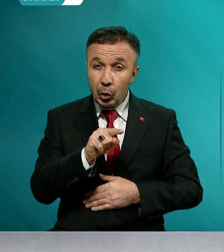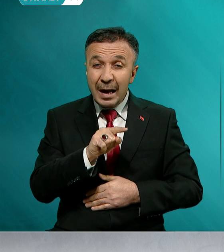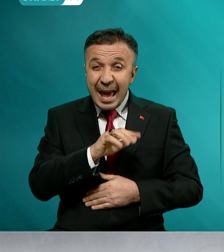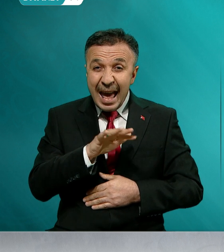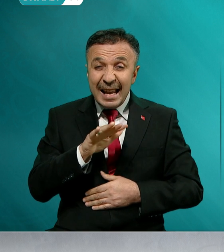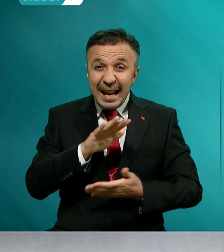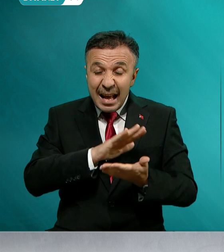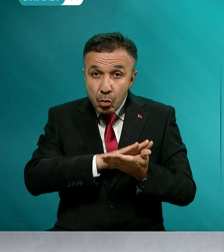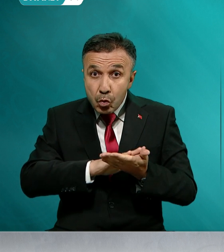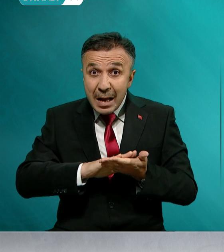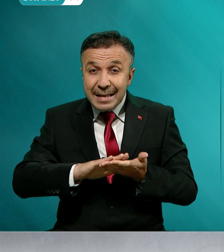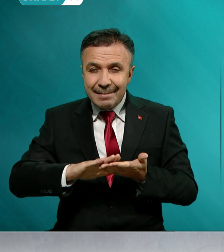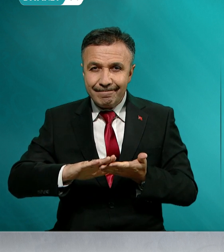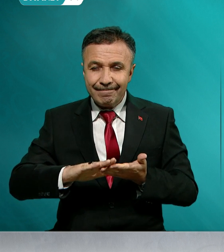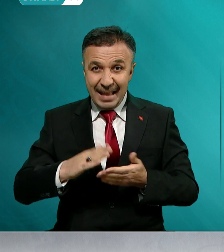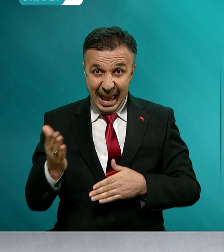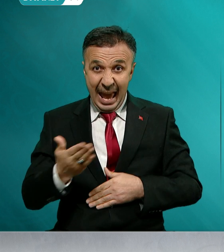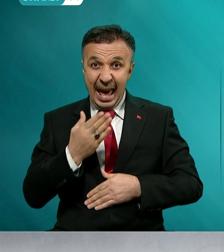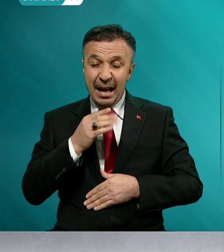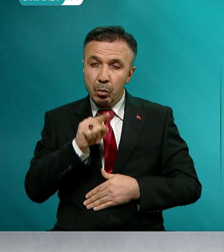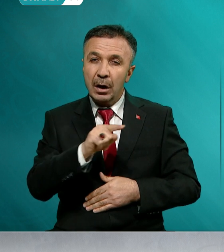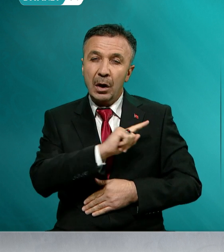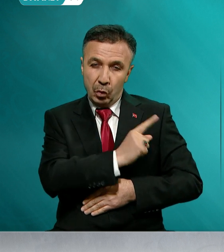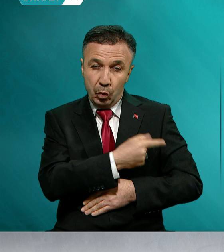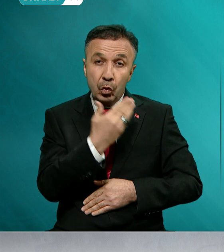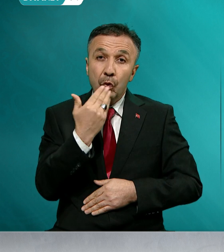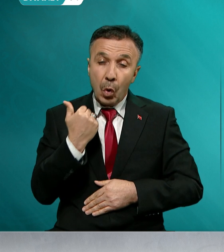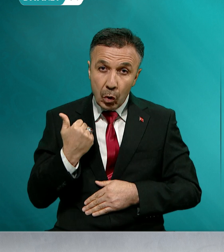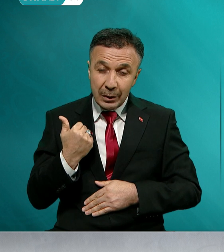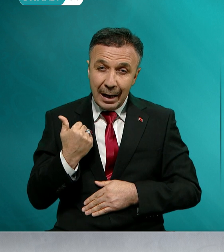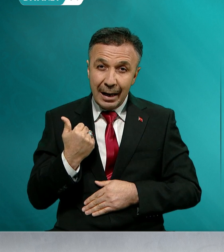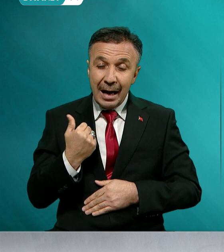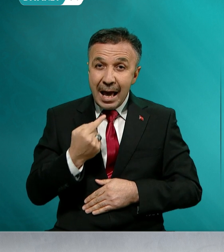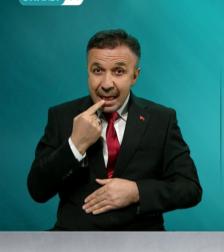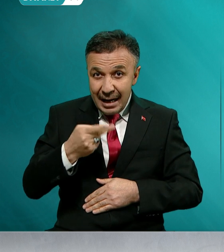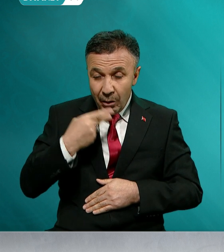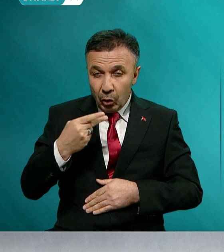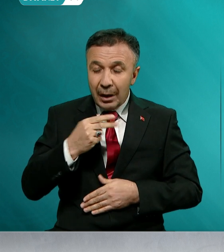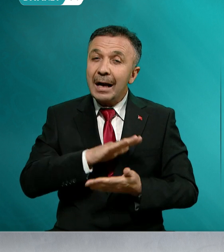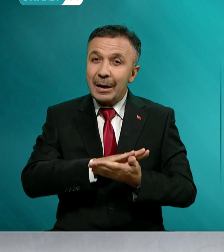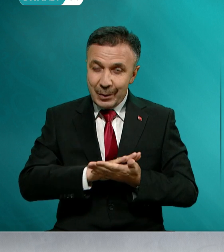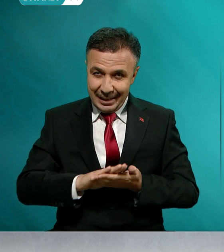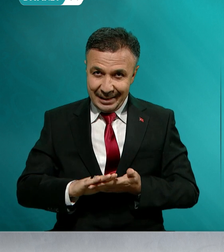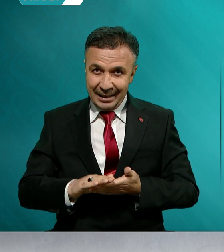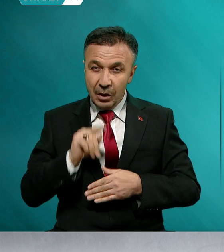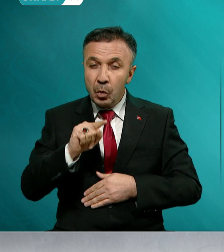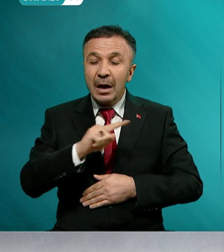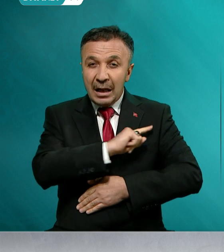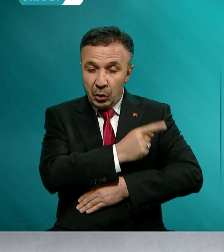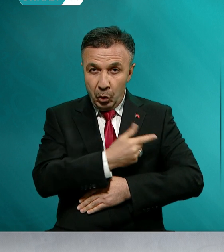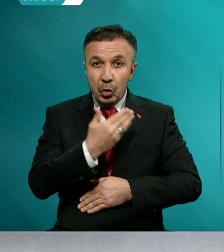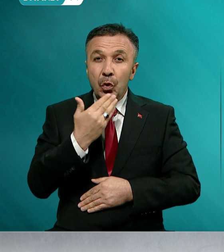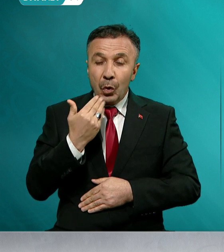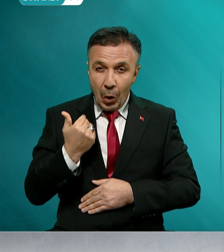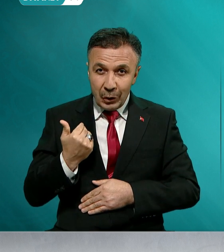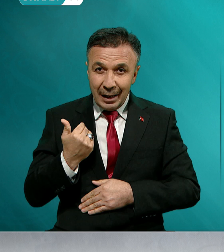düzeltsin Eğer buna gücü yetmiyorsa diliyle düzeltsin ben buna da gücü